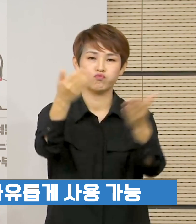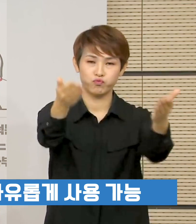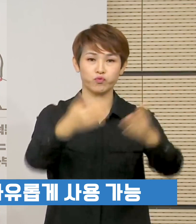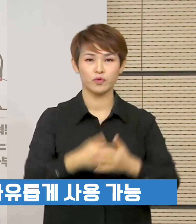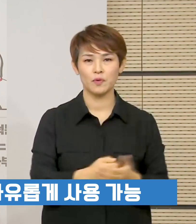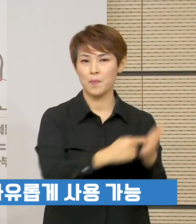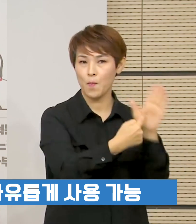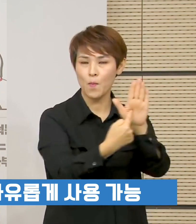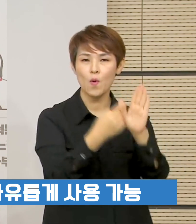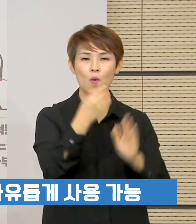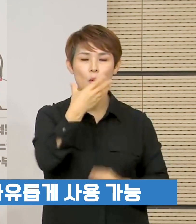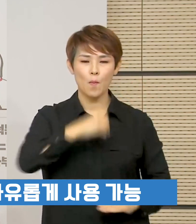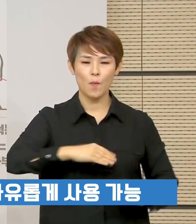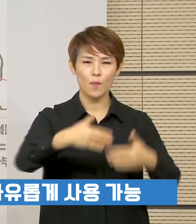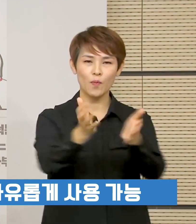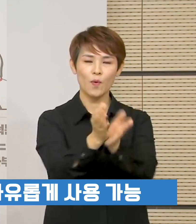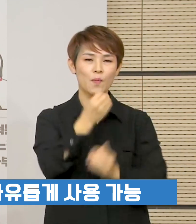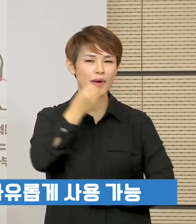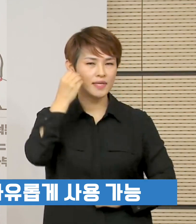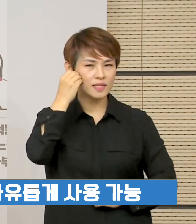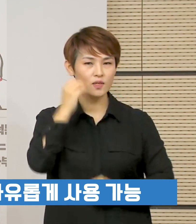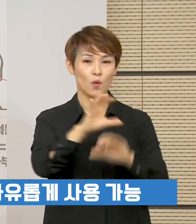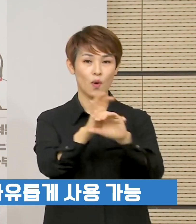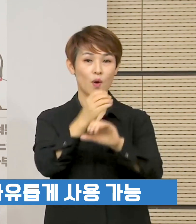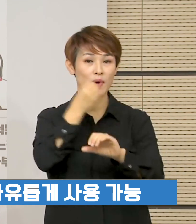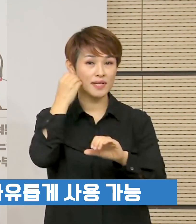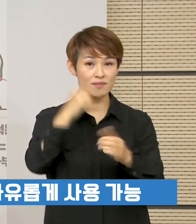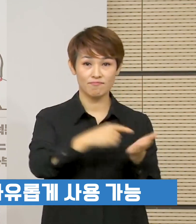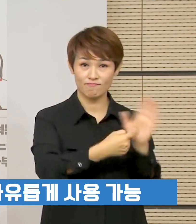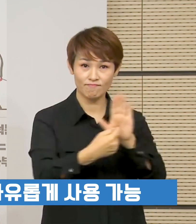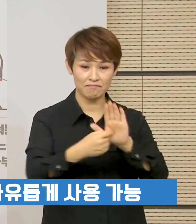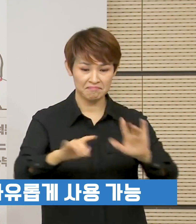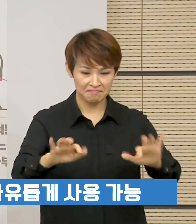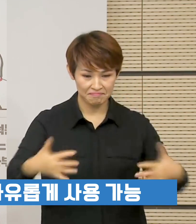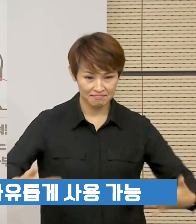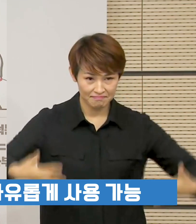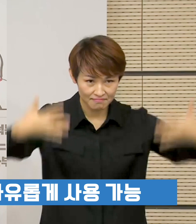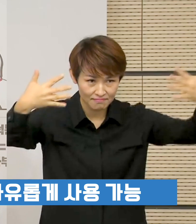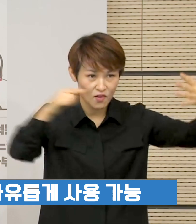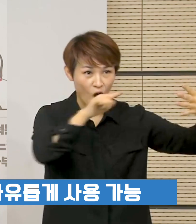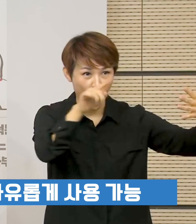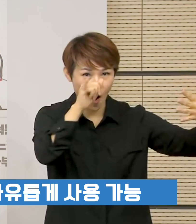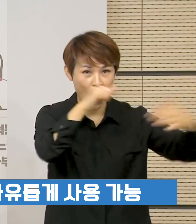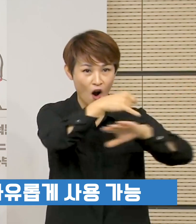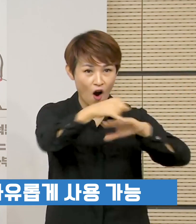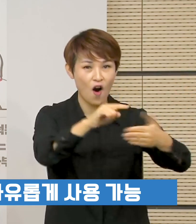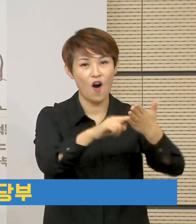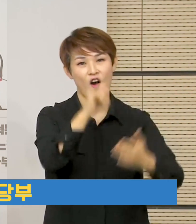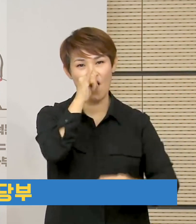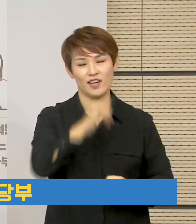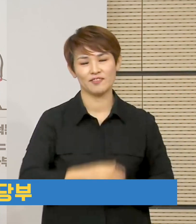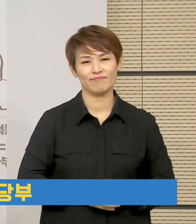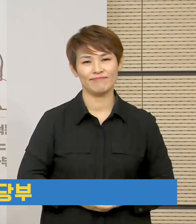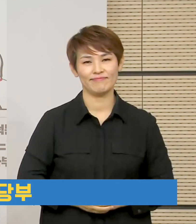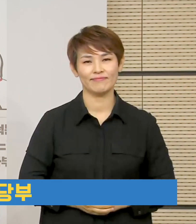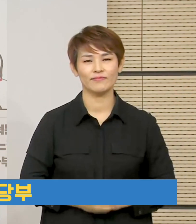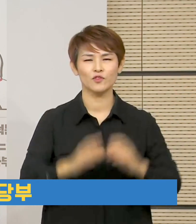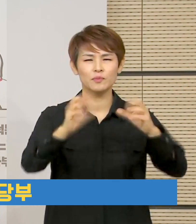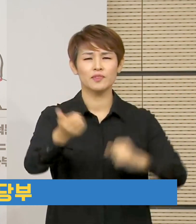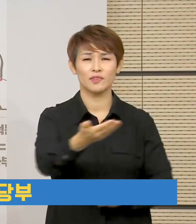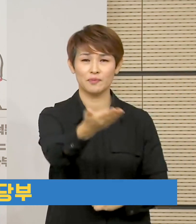홈페이지 와 코로나 2구 공식 홈페이지에서 확인하실 수 있습니다 국민